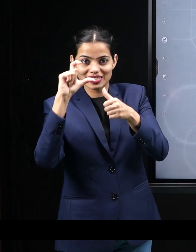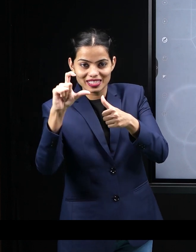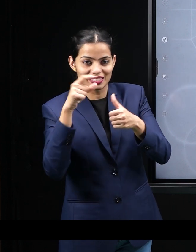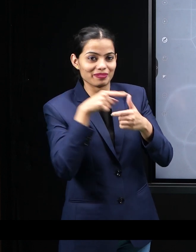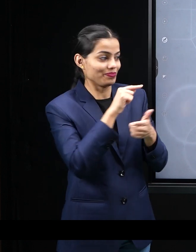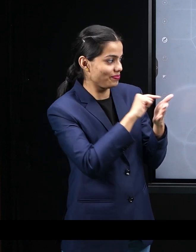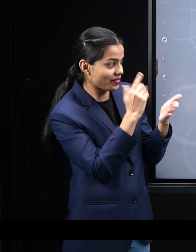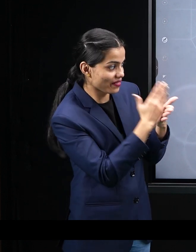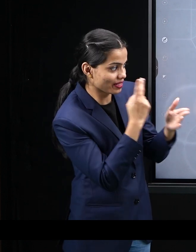ಎಸಿ.